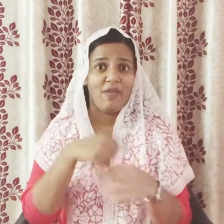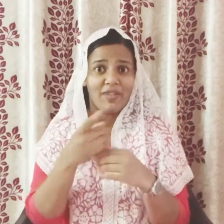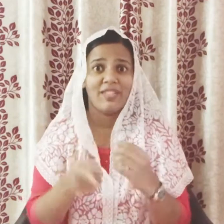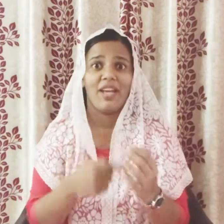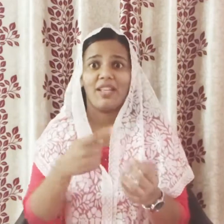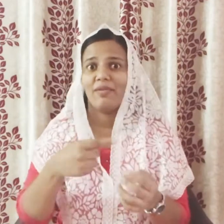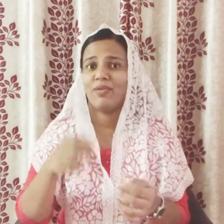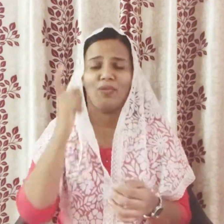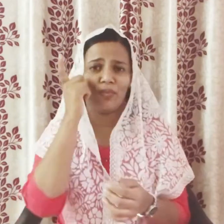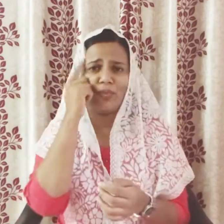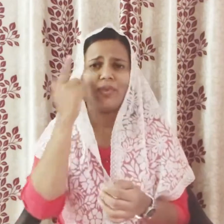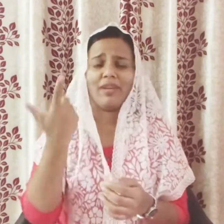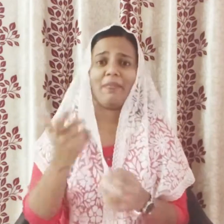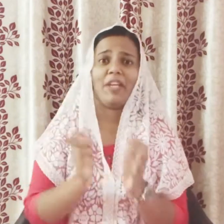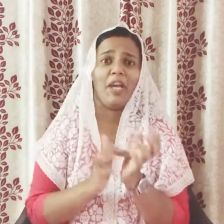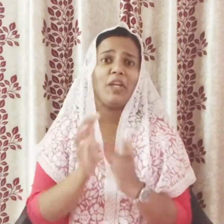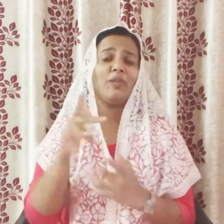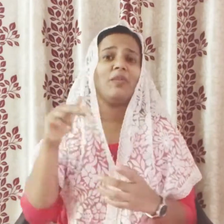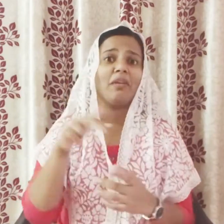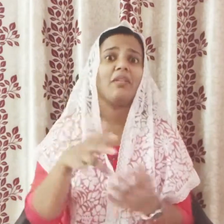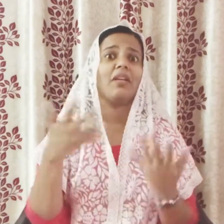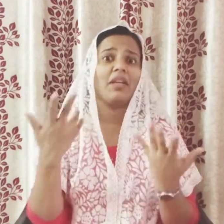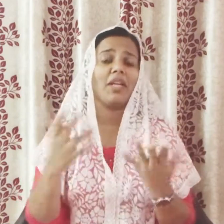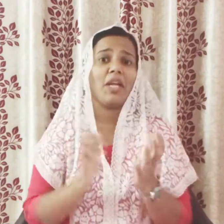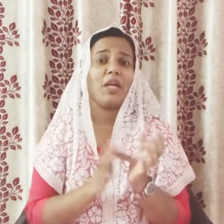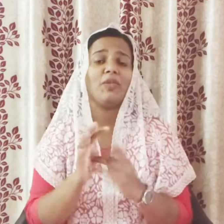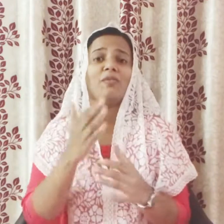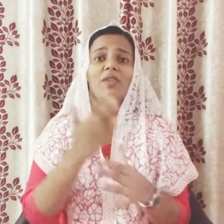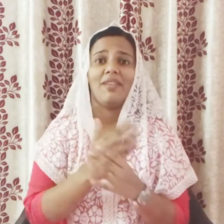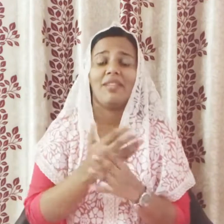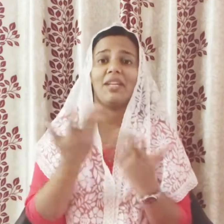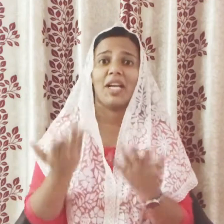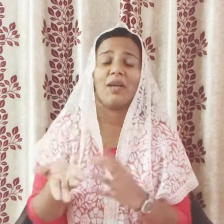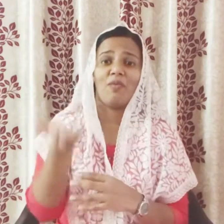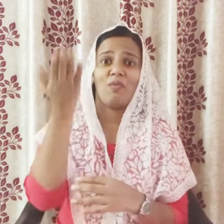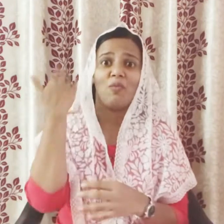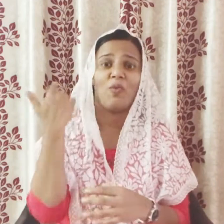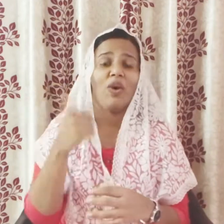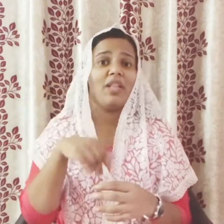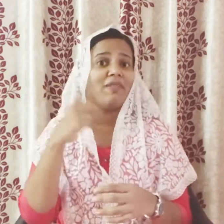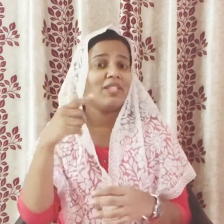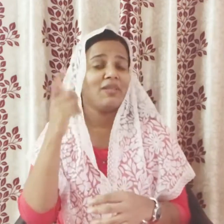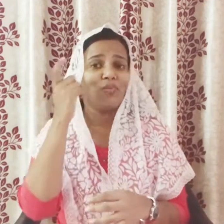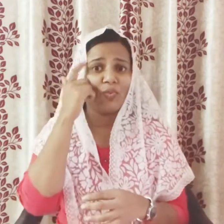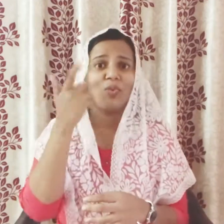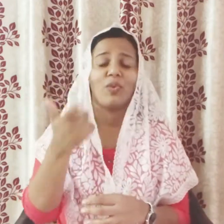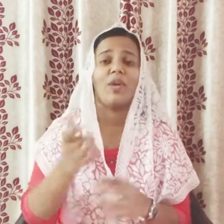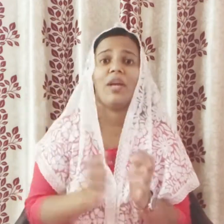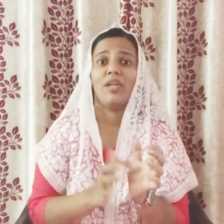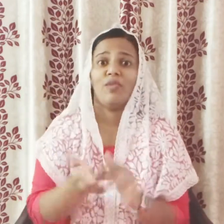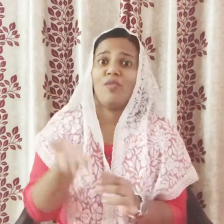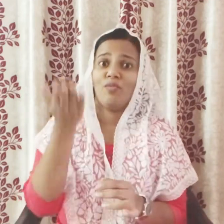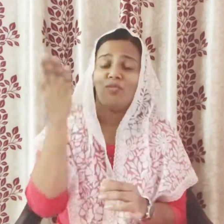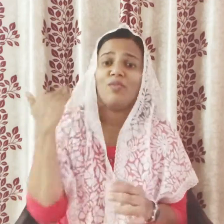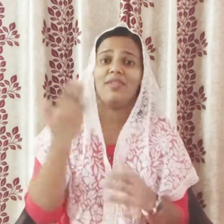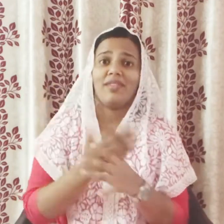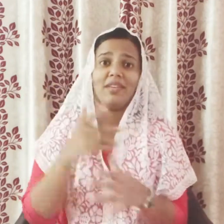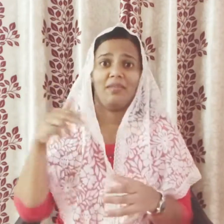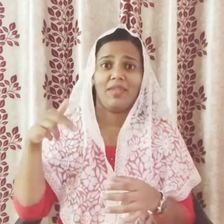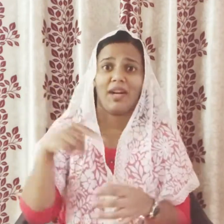ലാസ്റ്റ് ഡേയ്സ് അല്ലേ, എല്ലാവരും ഓർത്ത് നോക്കി. കർത്താവ് നടത്തിയ വിധങ്ങൾ, കർത്താവ് പ്രവർത്തിച്ച വിധങ്ങൾ, പണ്ടുള്ള പ്രവൃത്തികളെ ഒന്ന് ഓർത്ത് നോക്കി. പണ്ട് കർത്താവ് നടത്തിയതൊക്കെ ഒന്ന് ഓർത്ത്